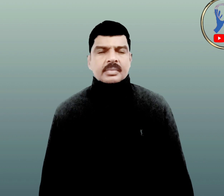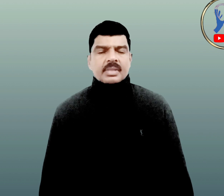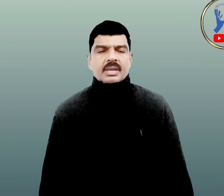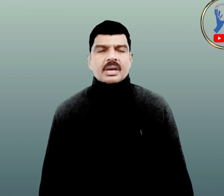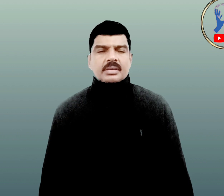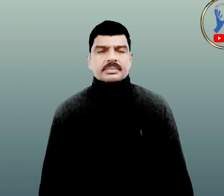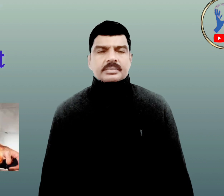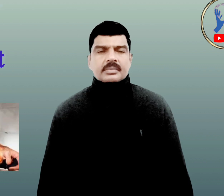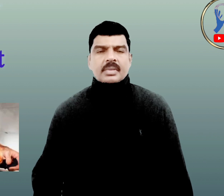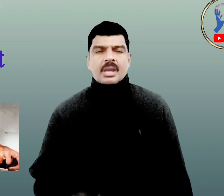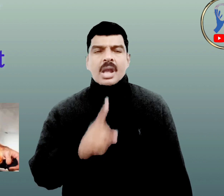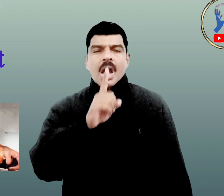गरम